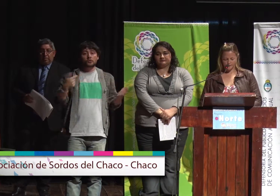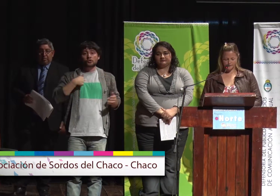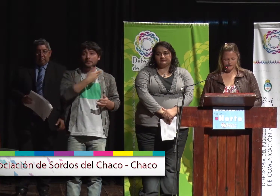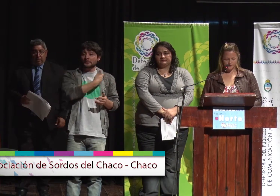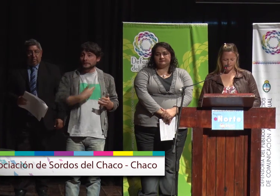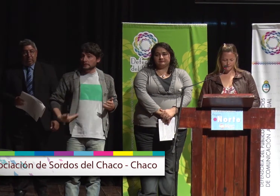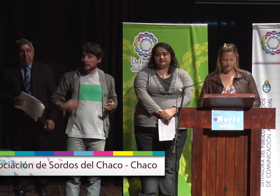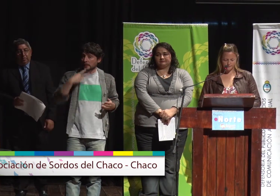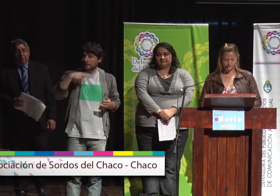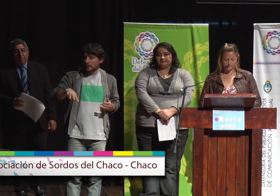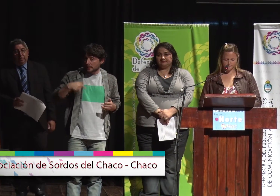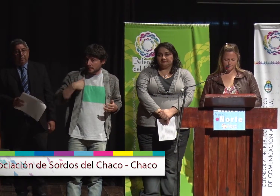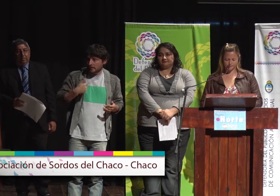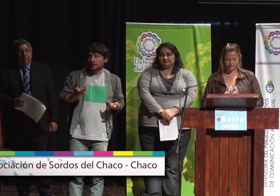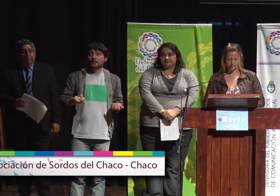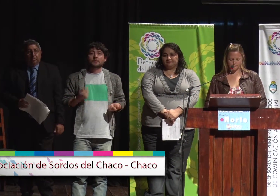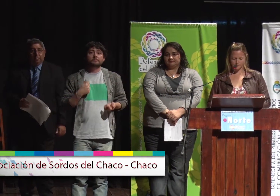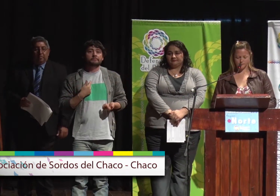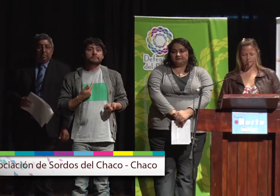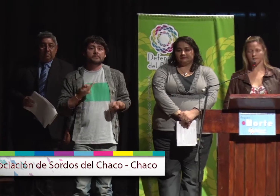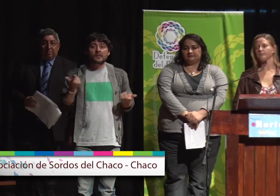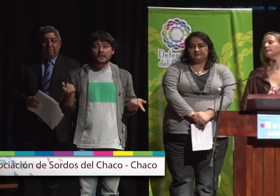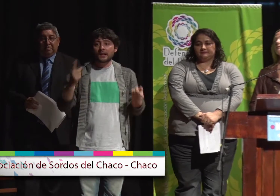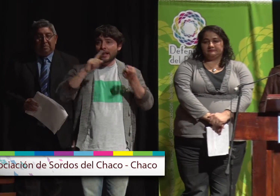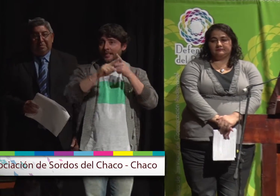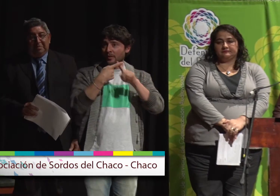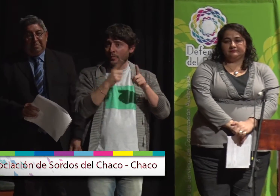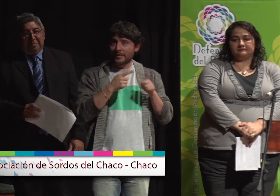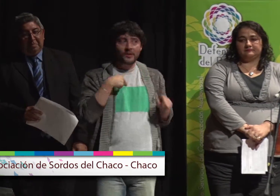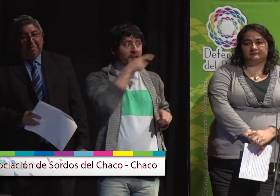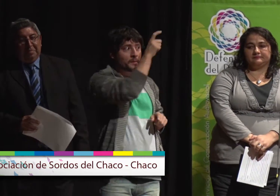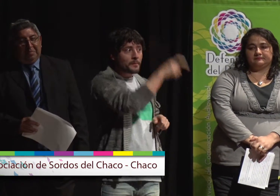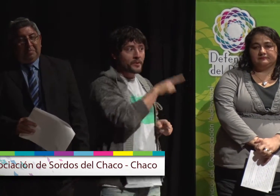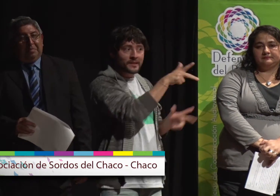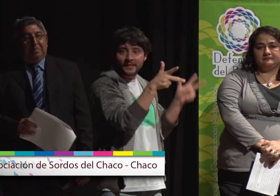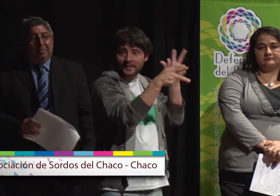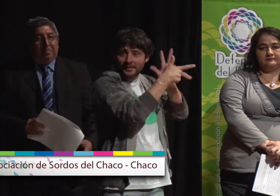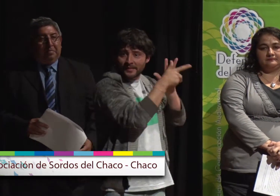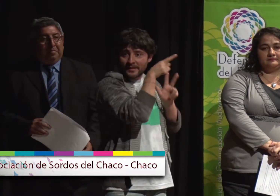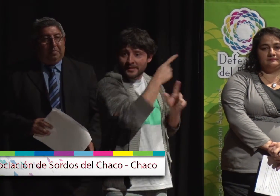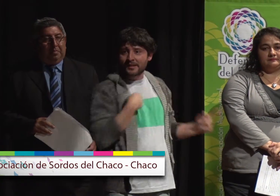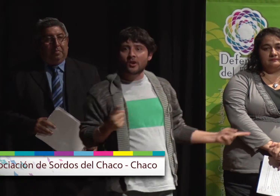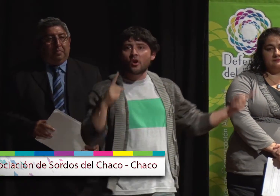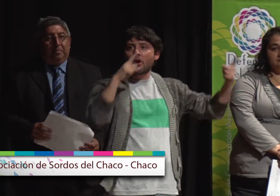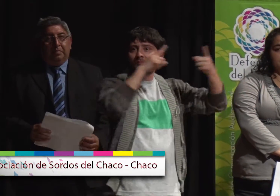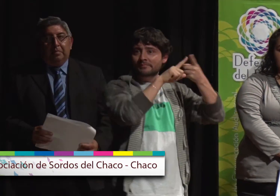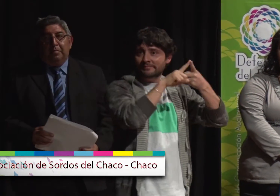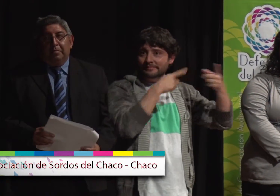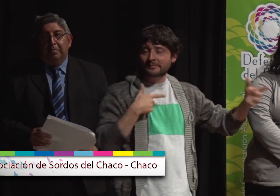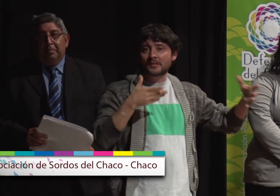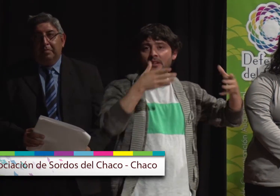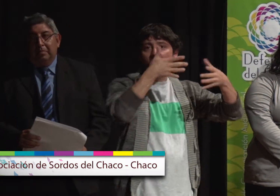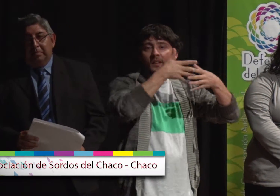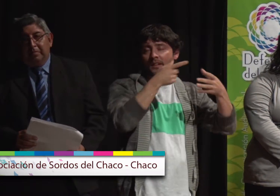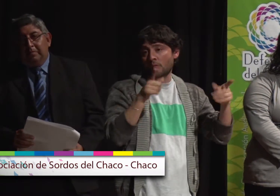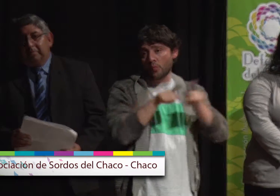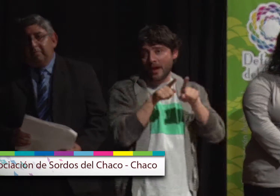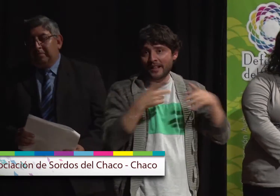Argentina. Como vicepresidente de la Asociación de Sordos, en relación al trabajo con ACDILSA, trabajamos en contacto,